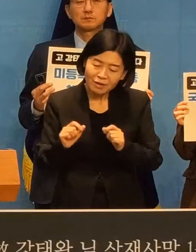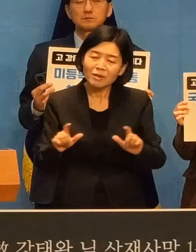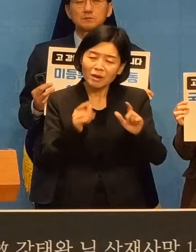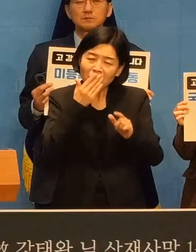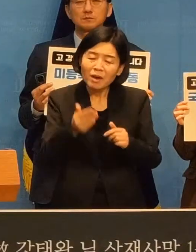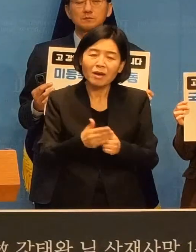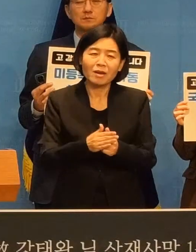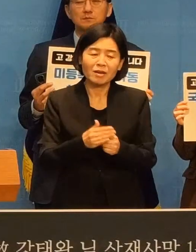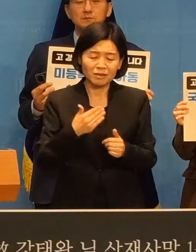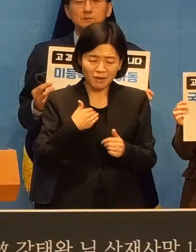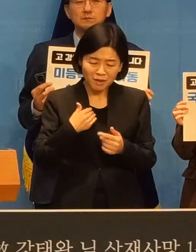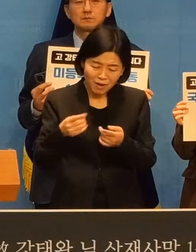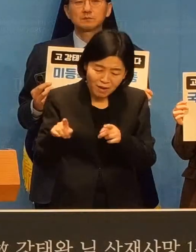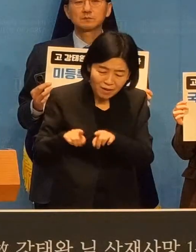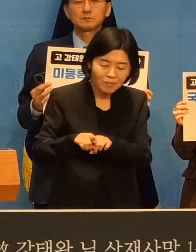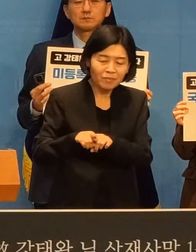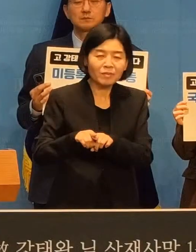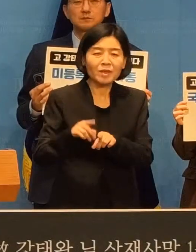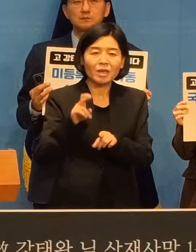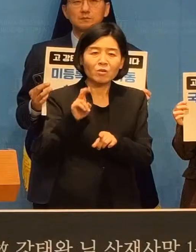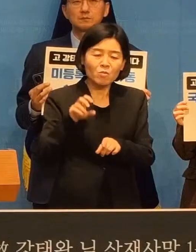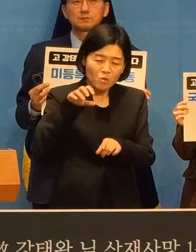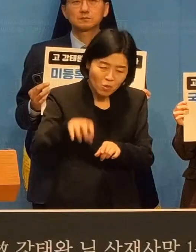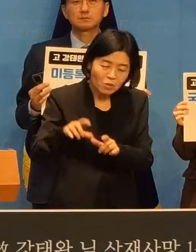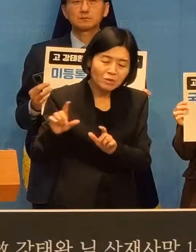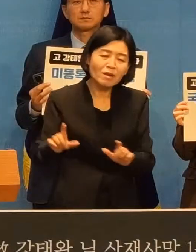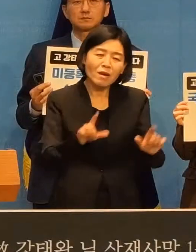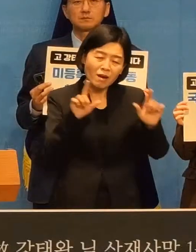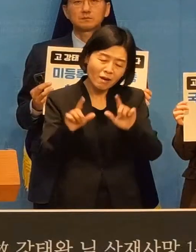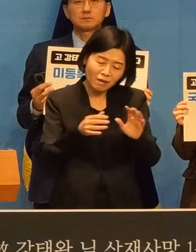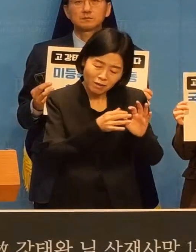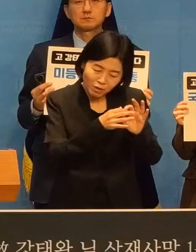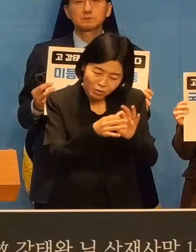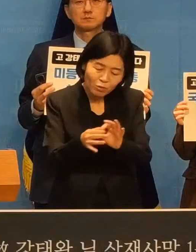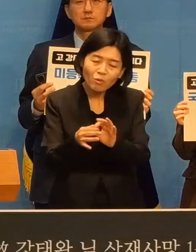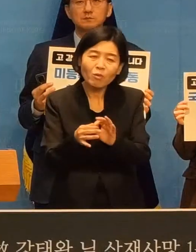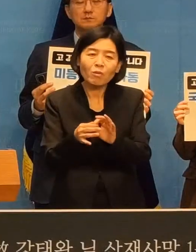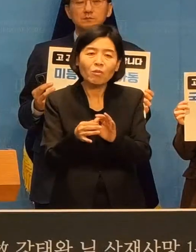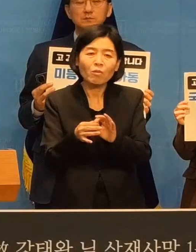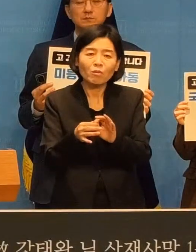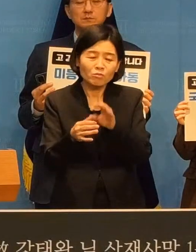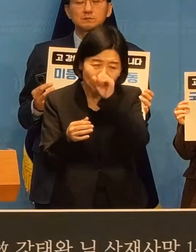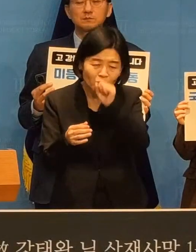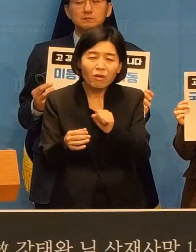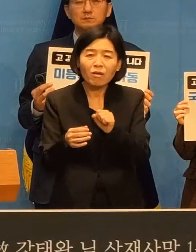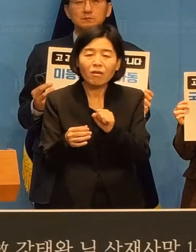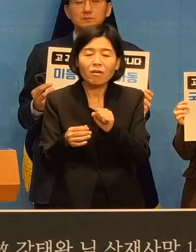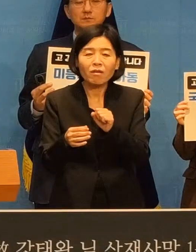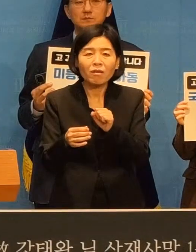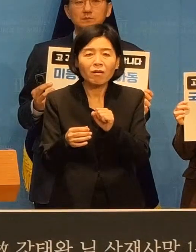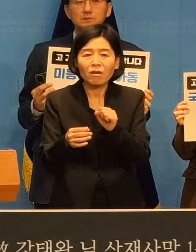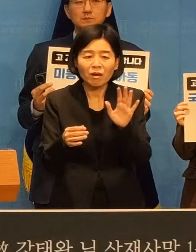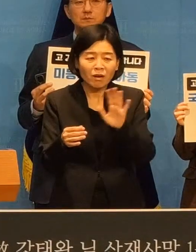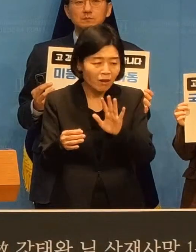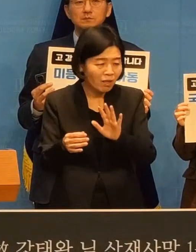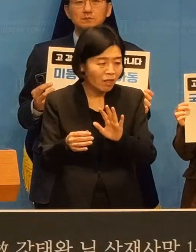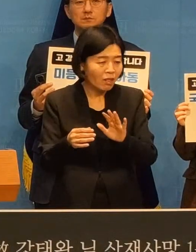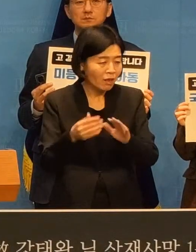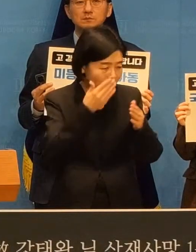엄마랑 같이 계속 살면 안 되고 아무도 없는 김제로